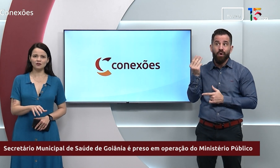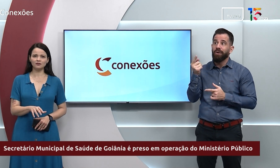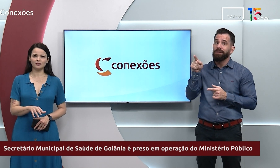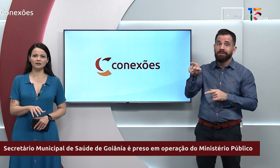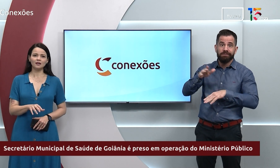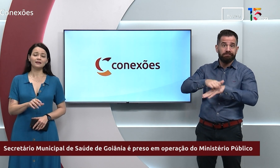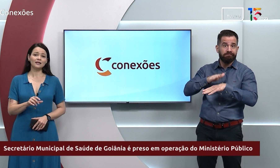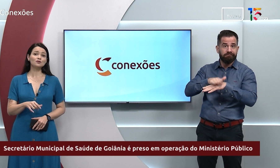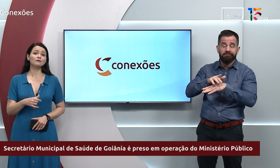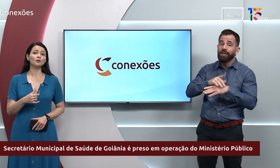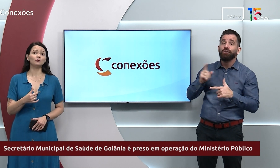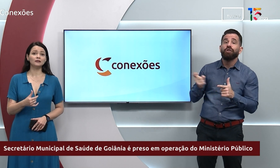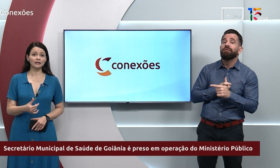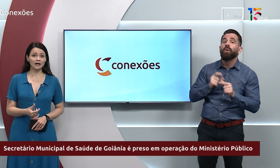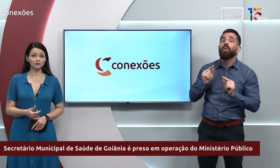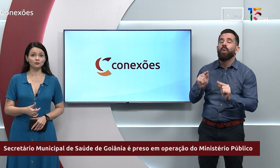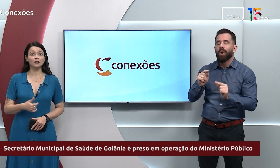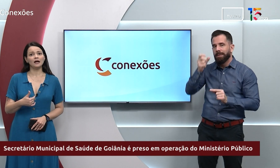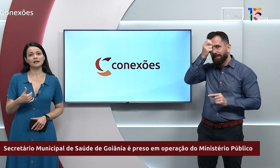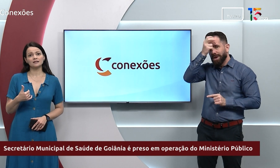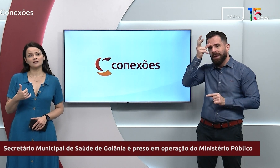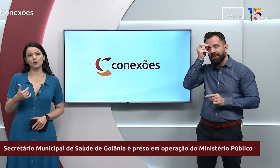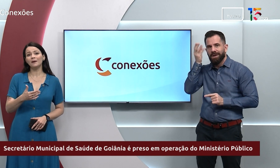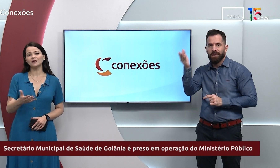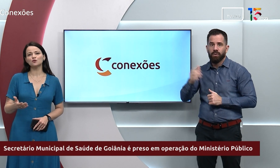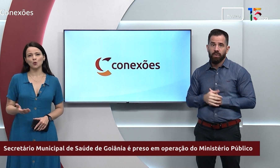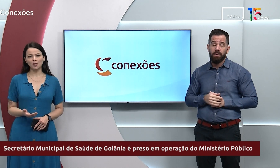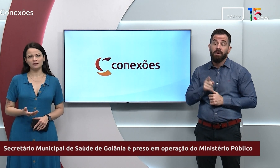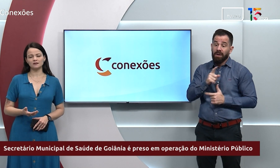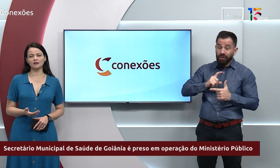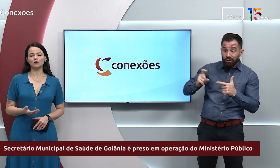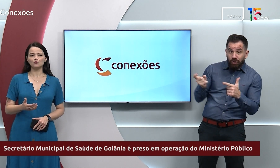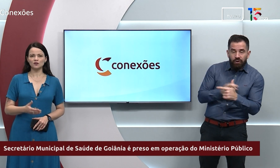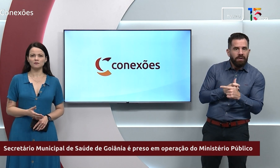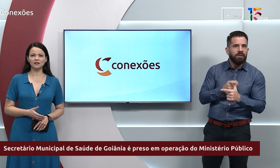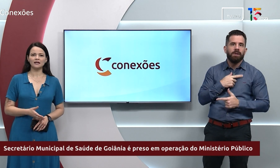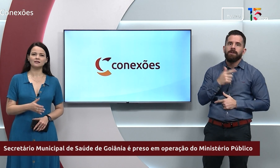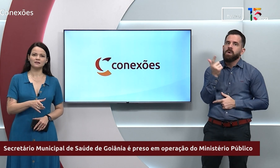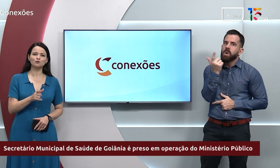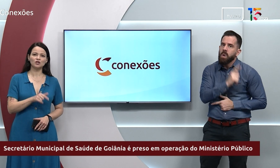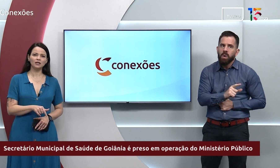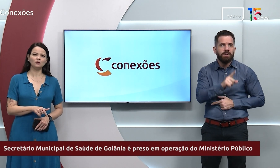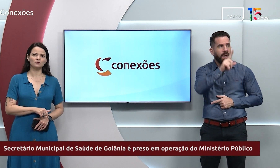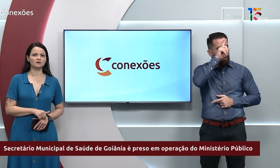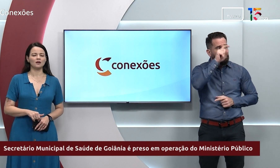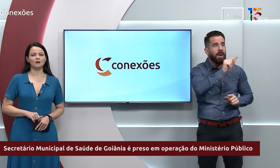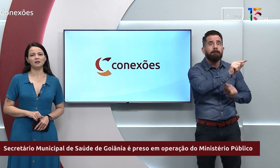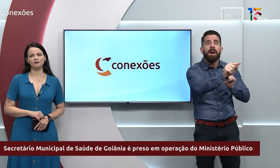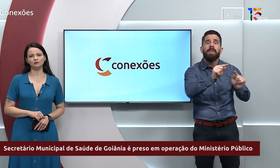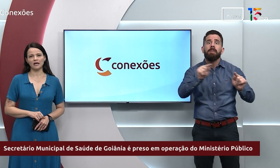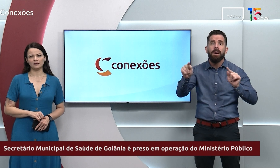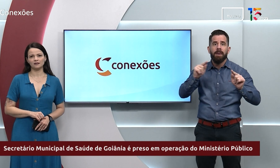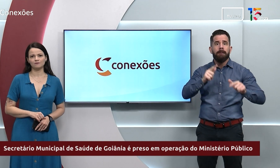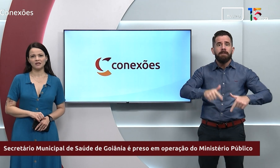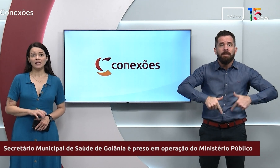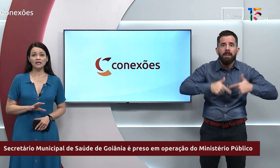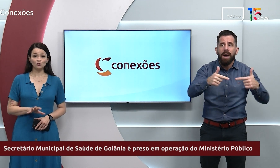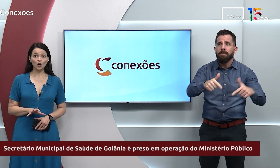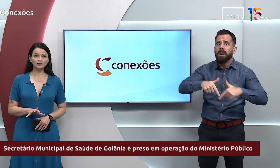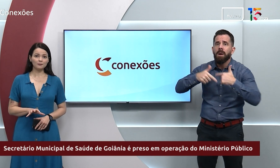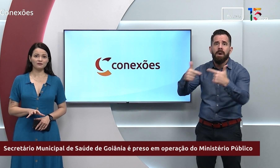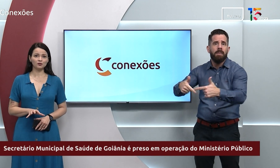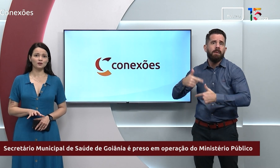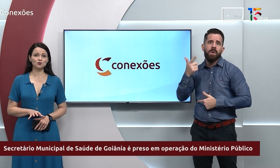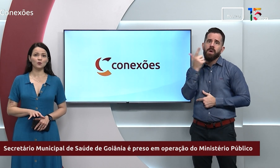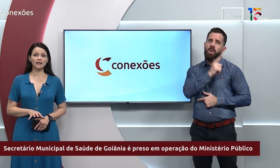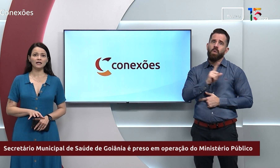Essa dívida tem dificultado as operações dos hospitais que são geridos pela Fundac. Em